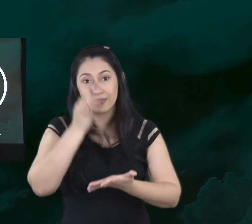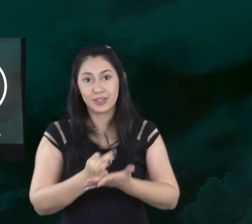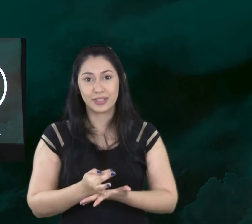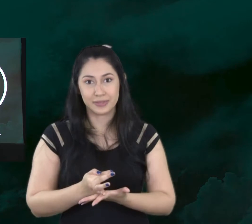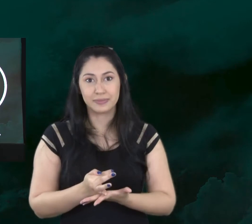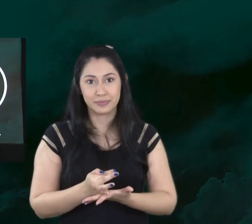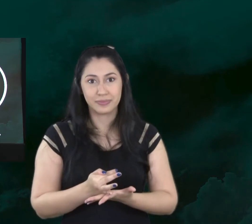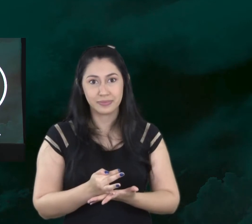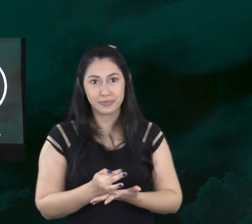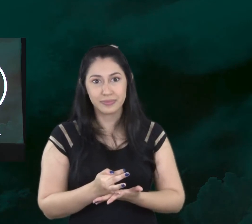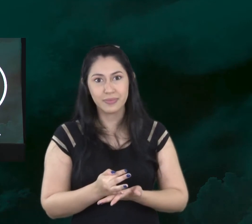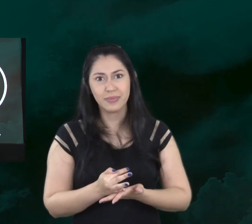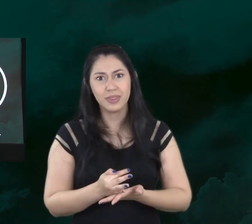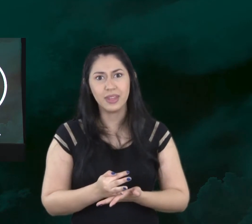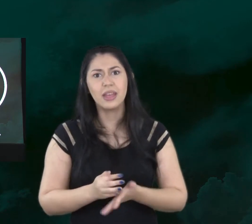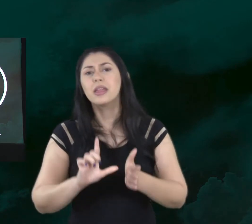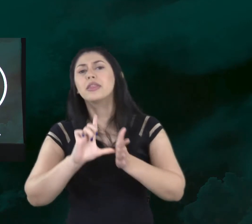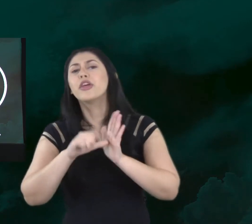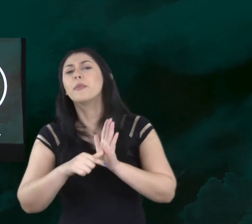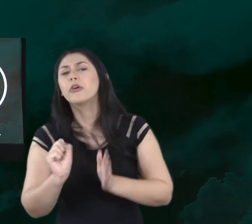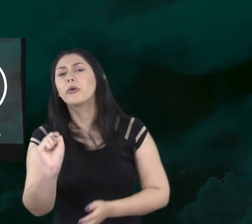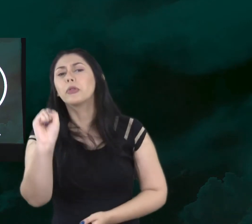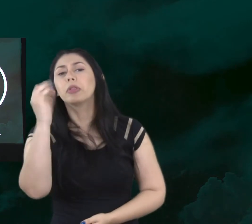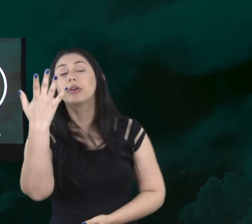E como reação,